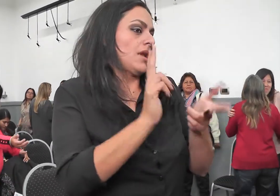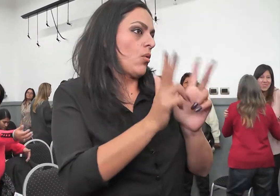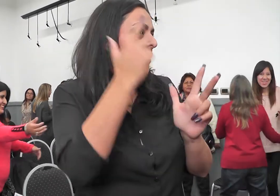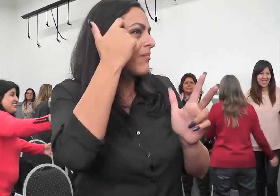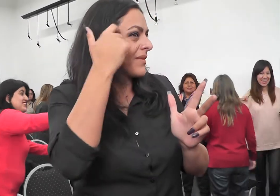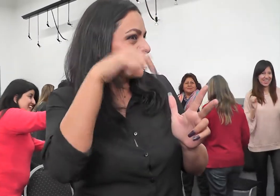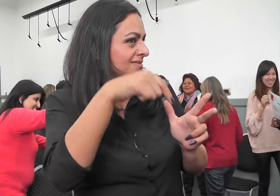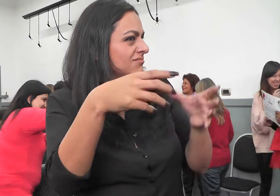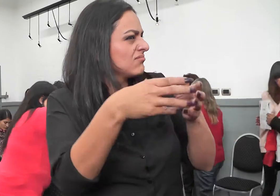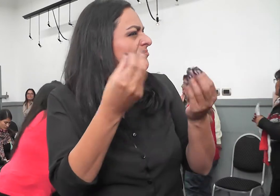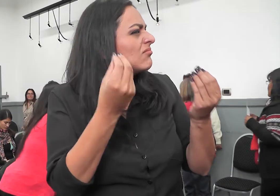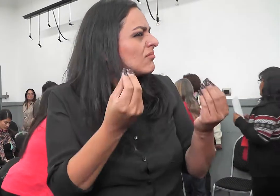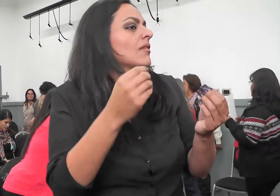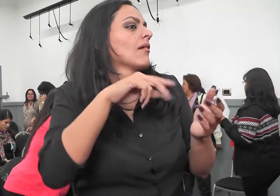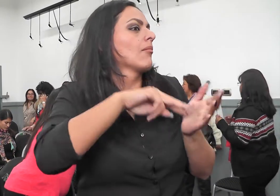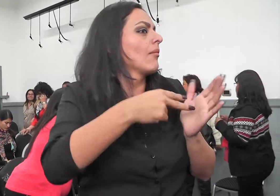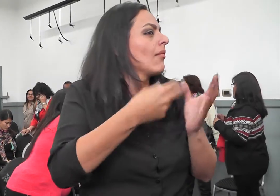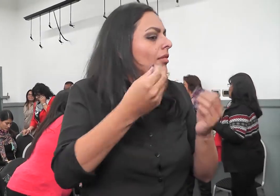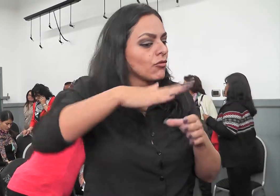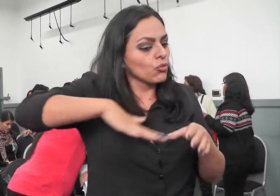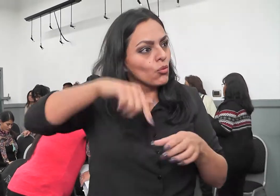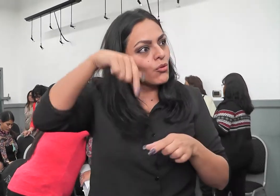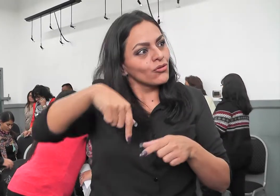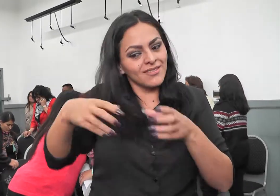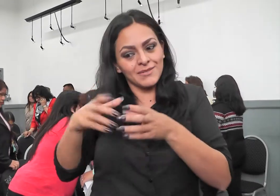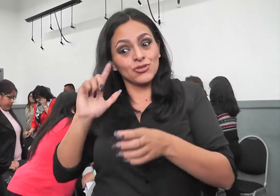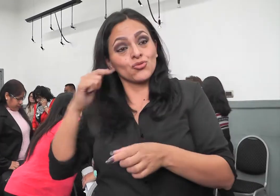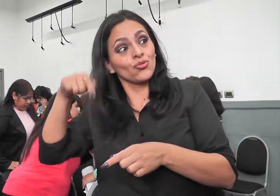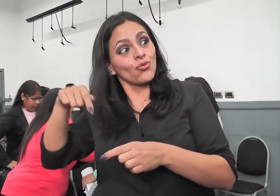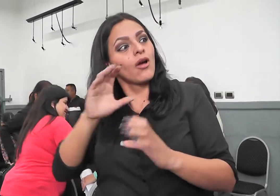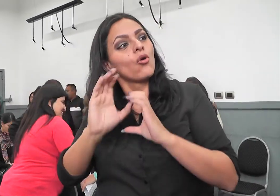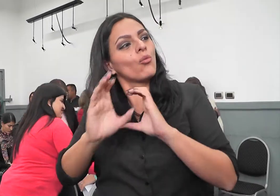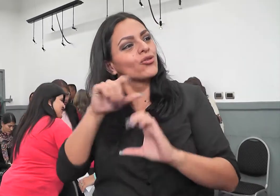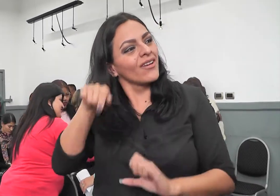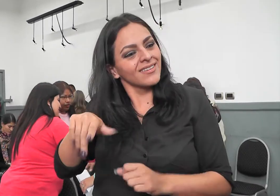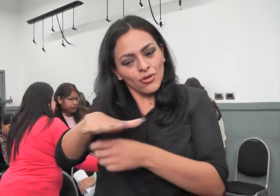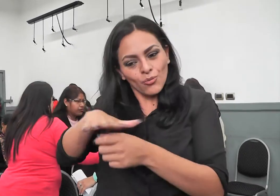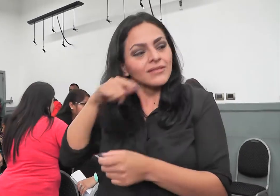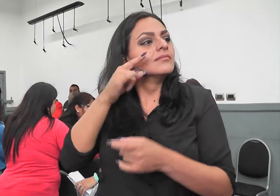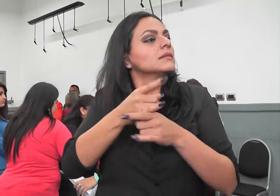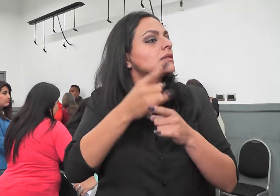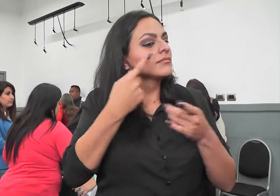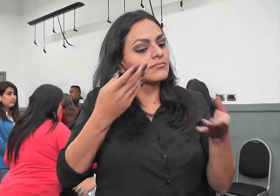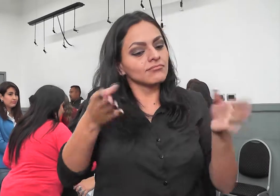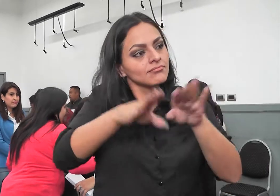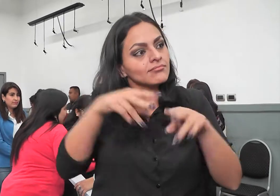personas que participaron del taller y en este proceso de aprendizaje, para poder conocer a la comunidad sorda y poder vincularse desde la